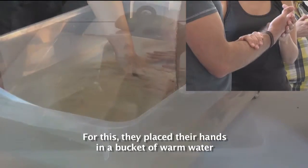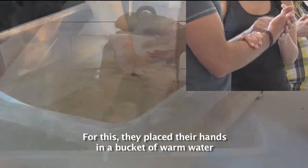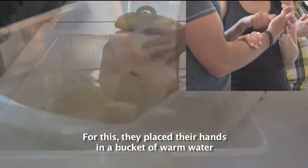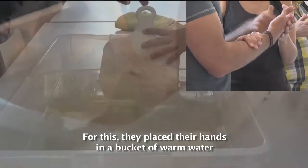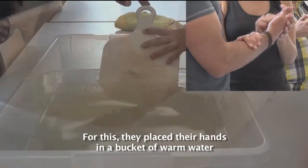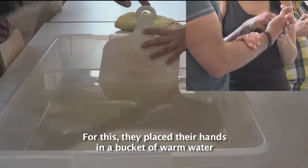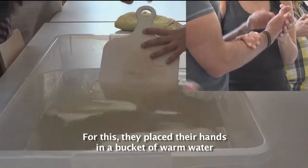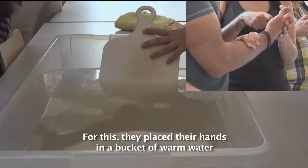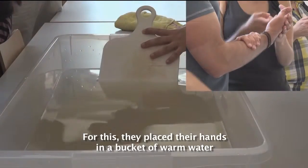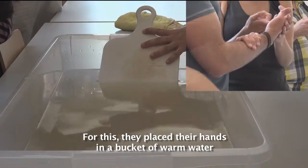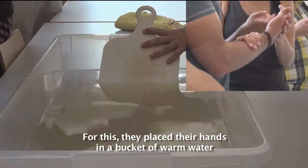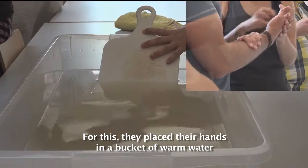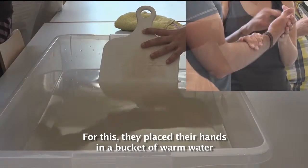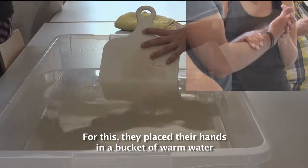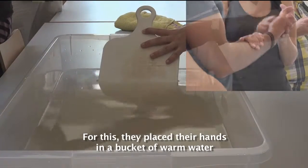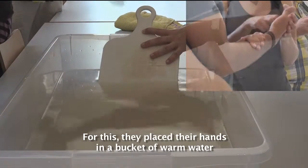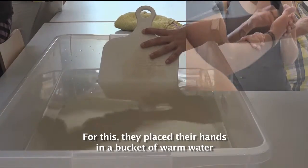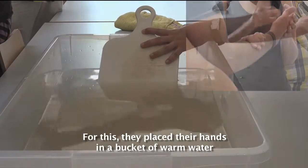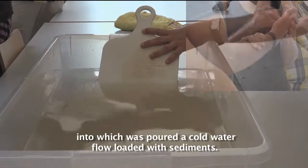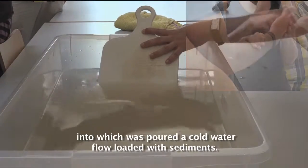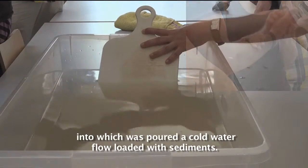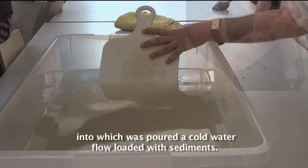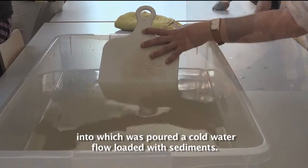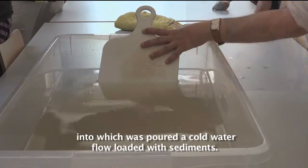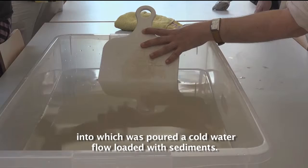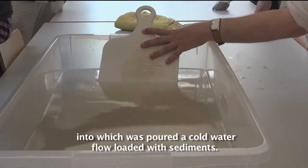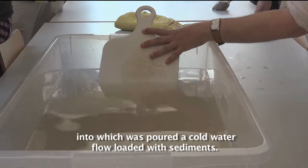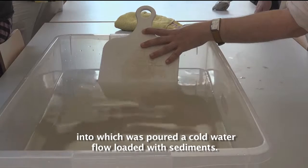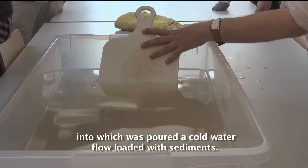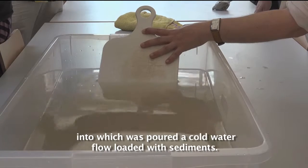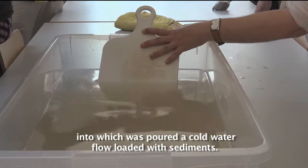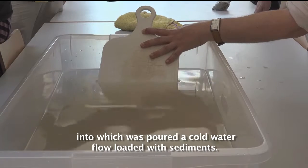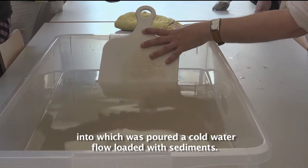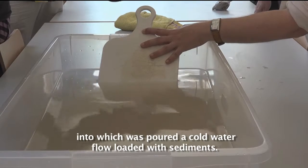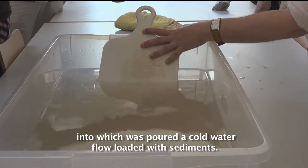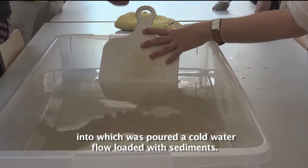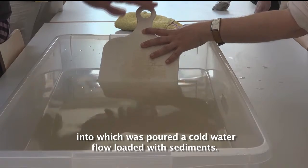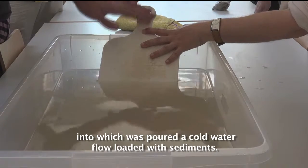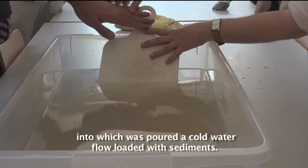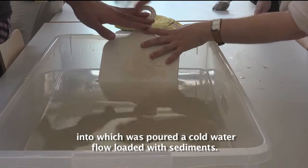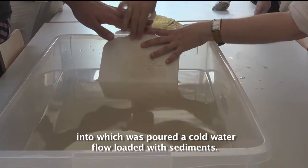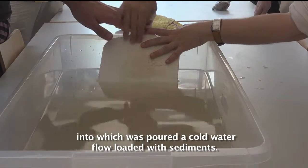Para ello introdujeron las manos en una cubeta de agua tibia en la que se indujo un flujo de líquido más frío cargado de